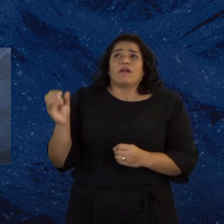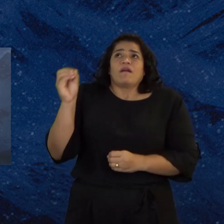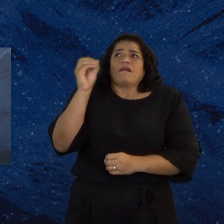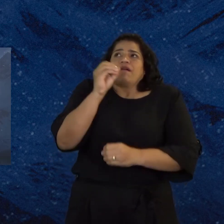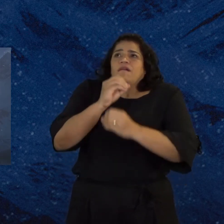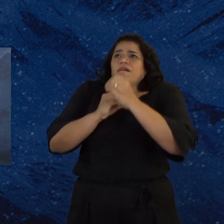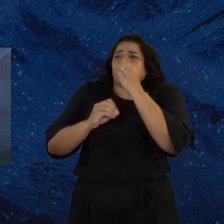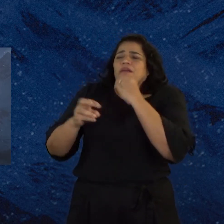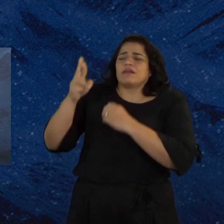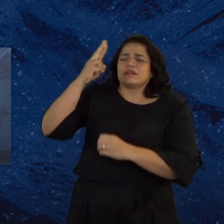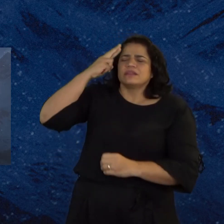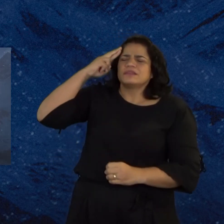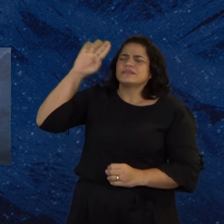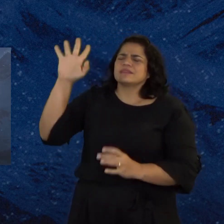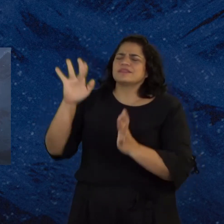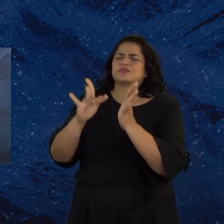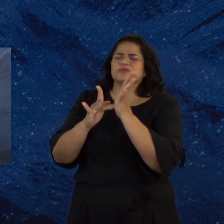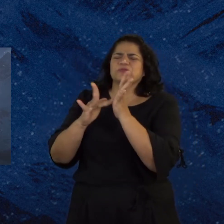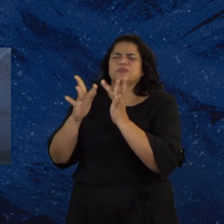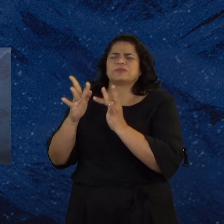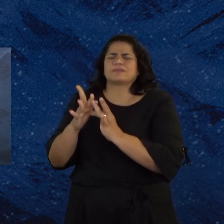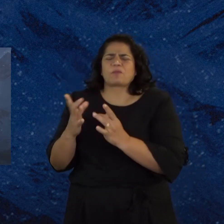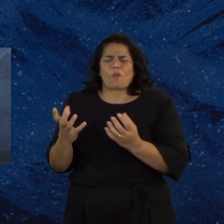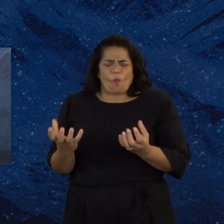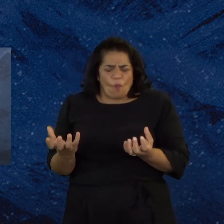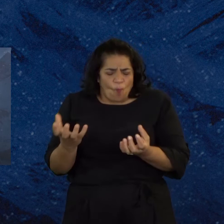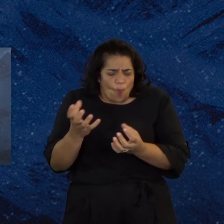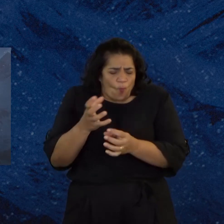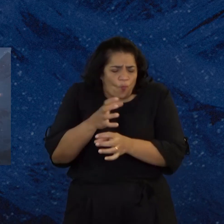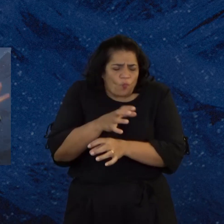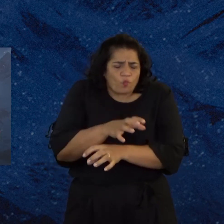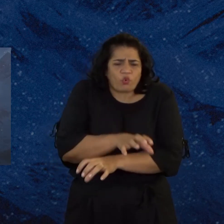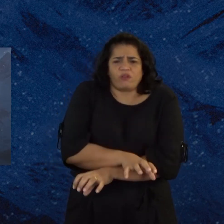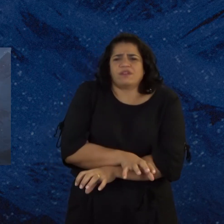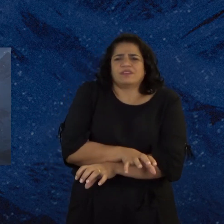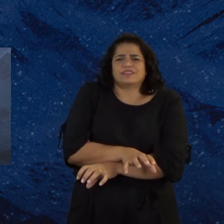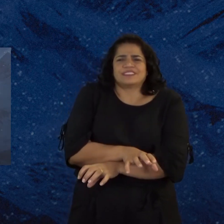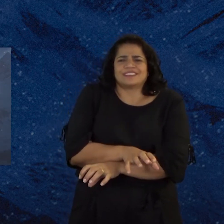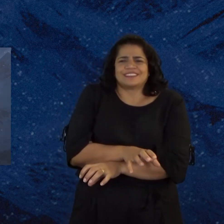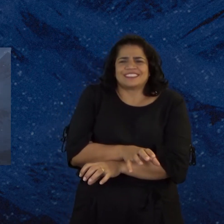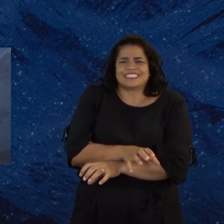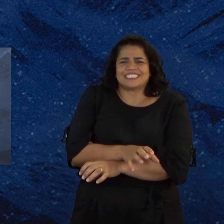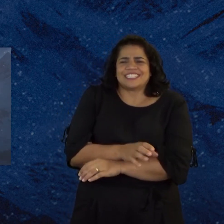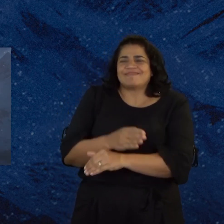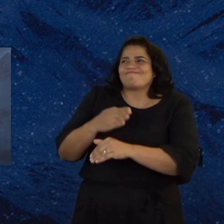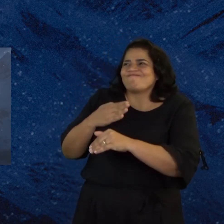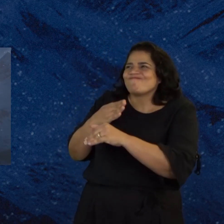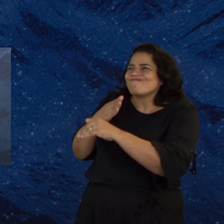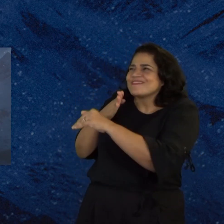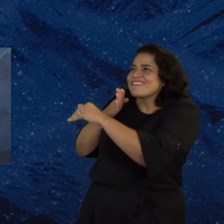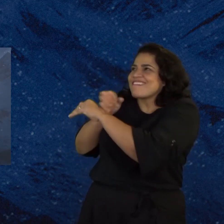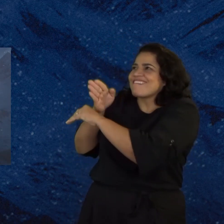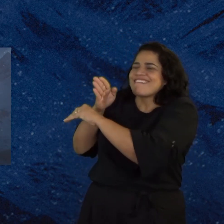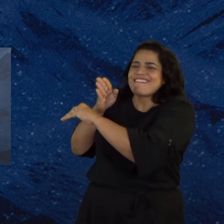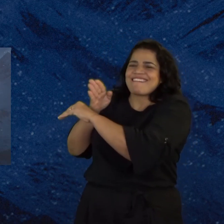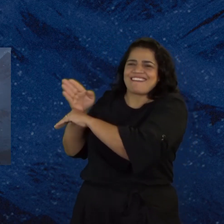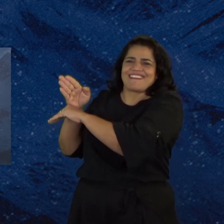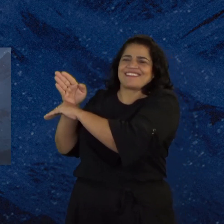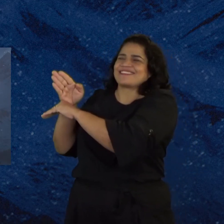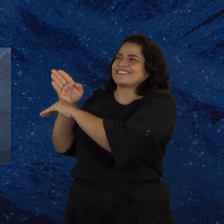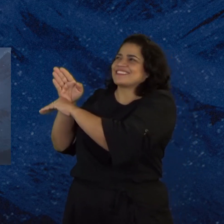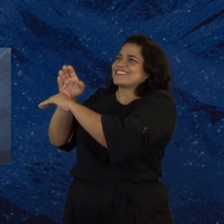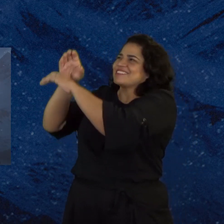se esvazia de si mesmo, sai dessa dimensão e entra em outra dimensão. Ah, você vai poder trabalhar em